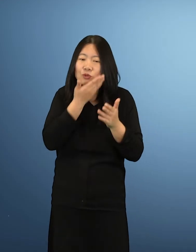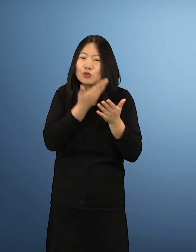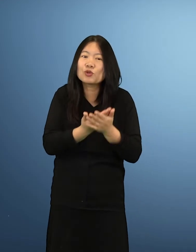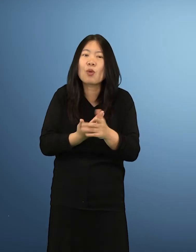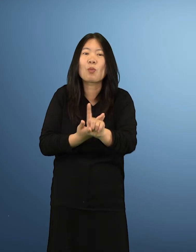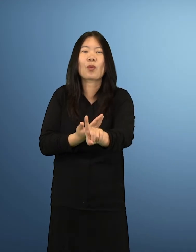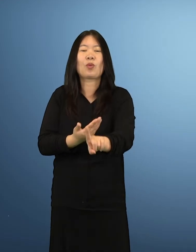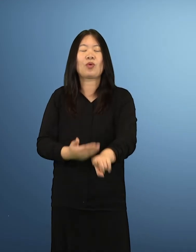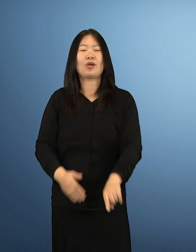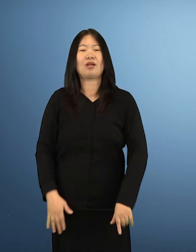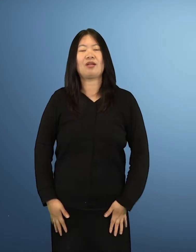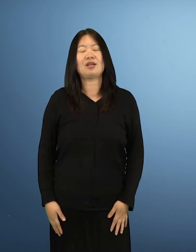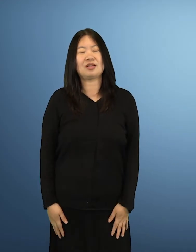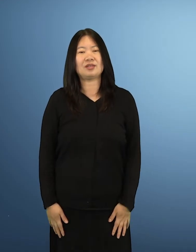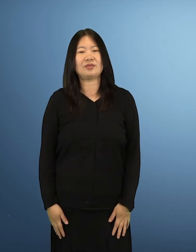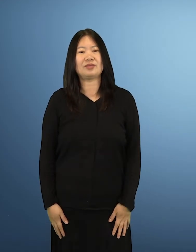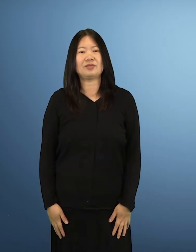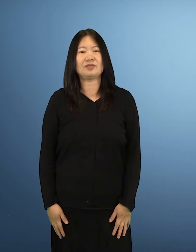것은